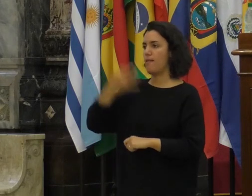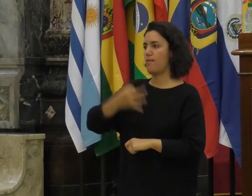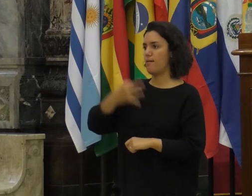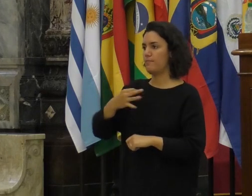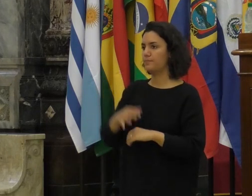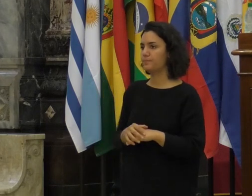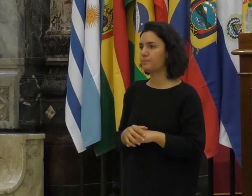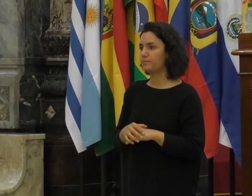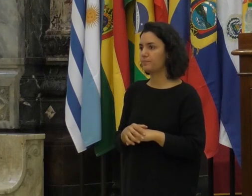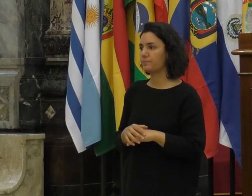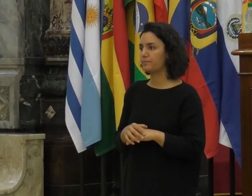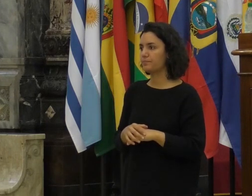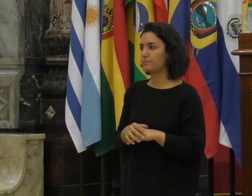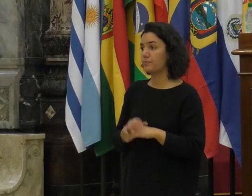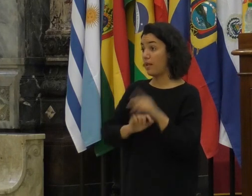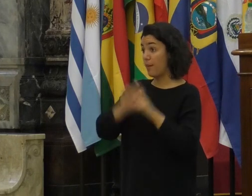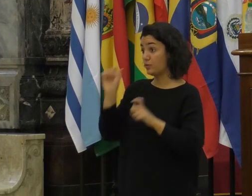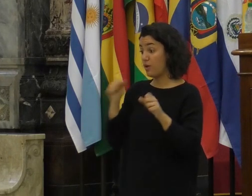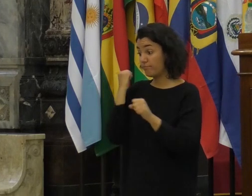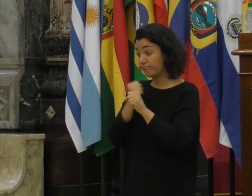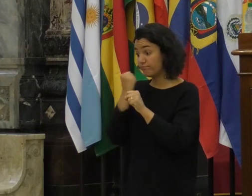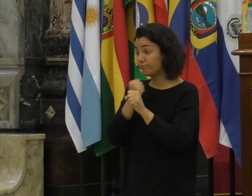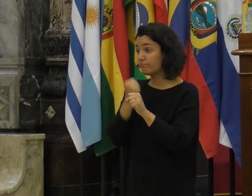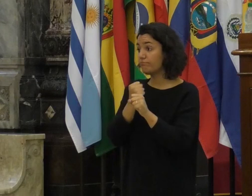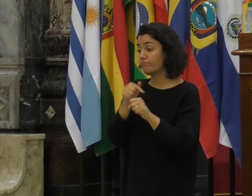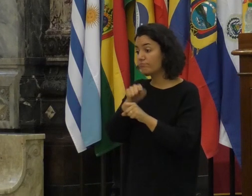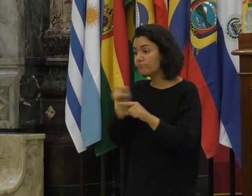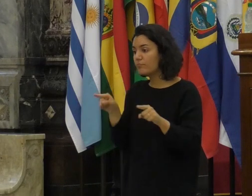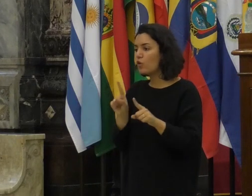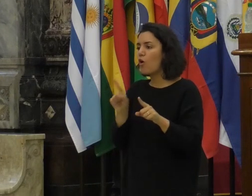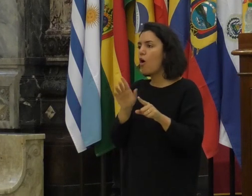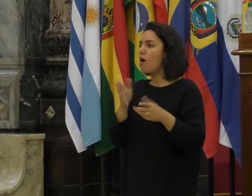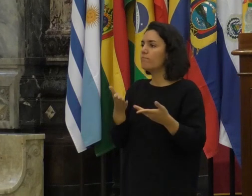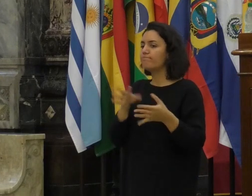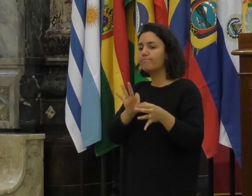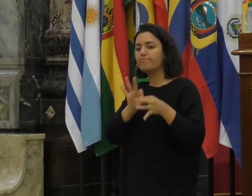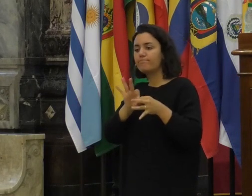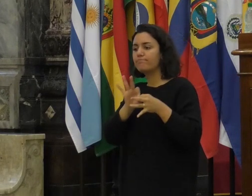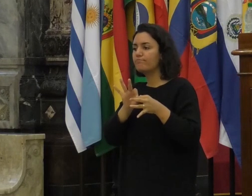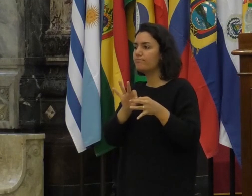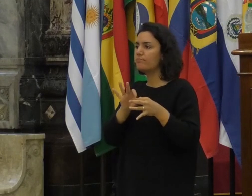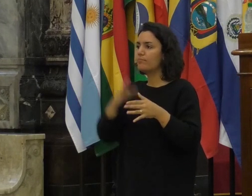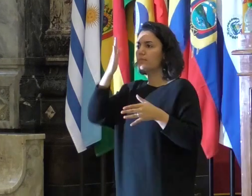Sus derroteros no dependen tanto de la supuesta genialidad